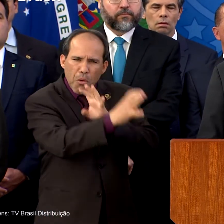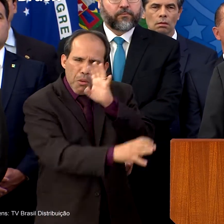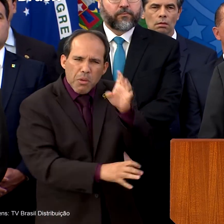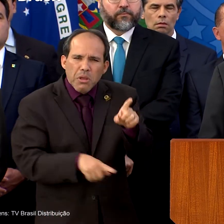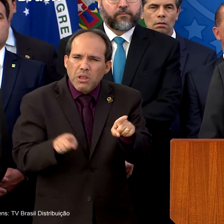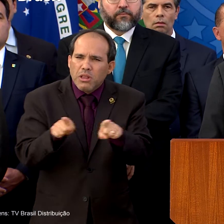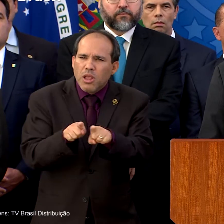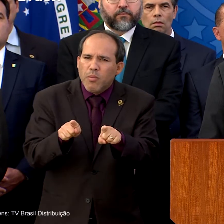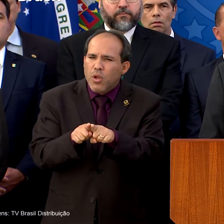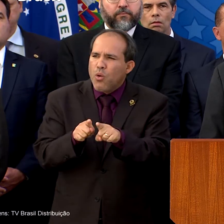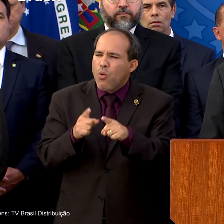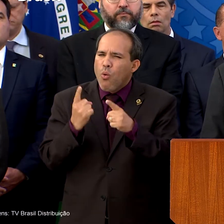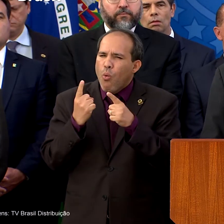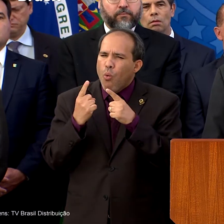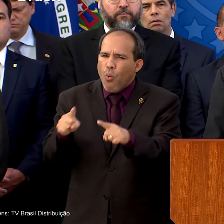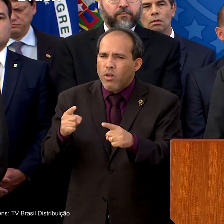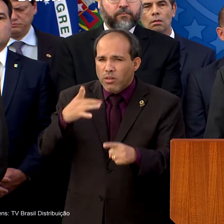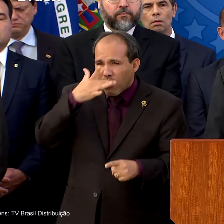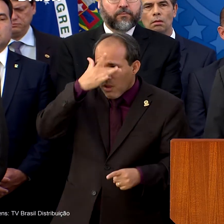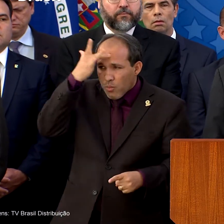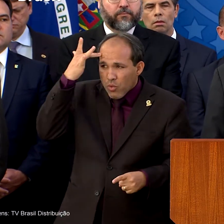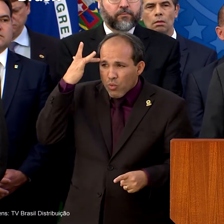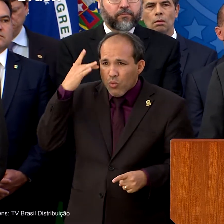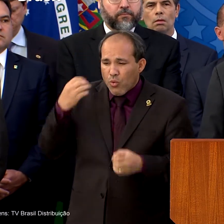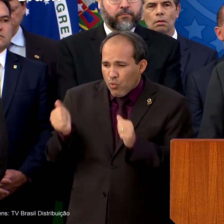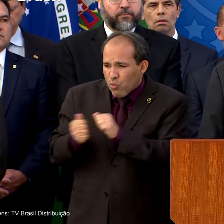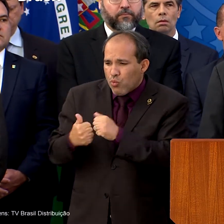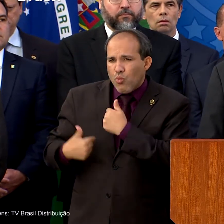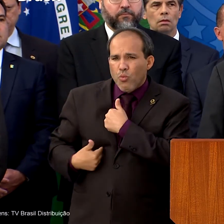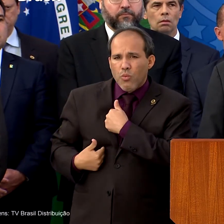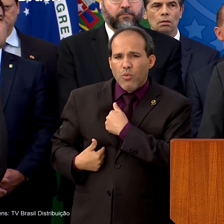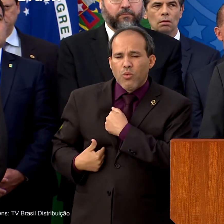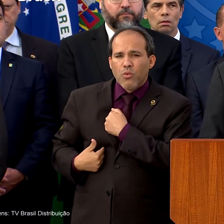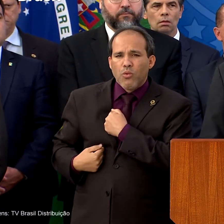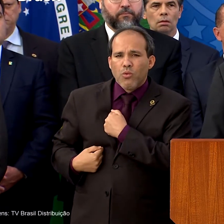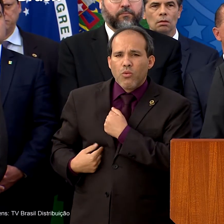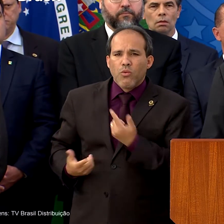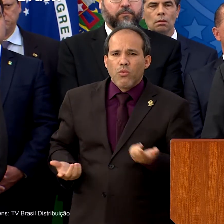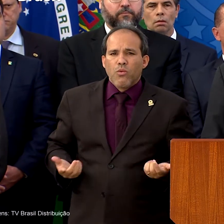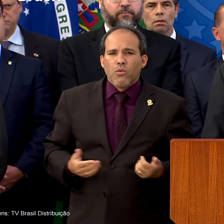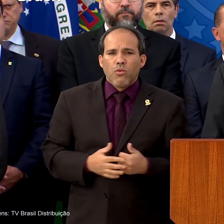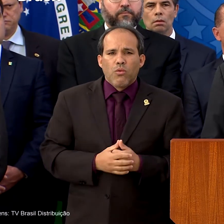aqueles o que estão ao meu lar